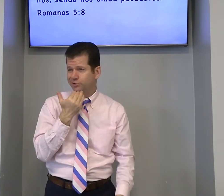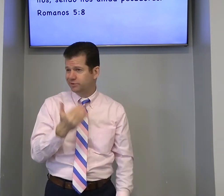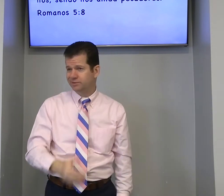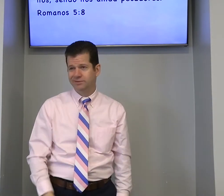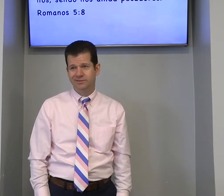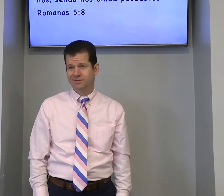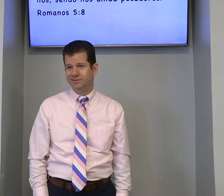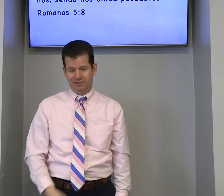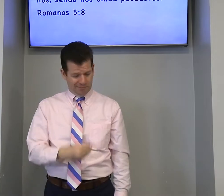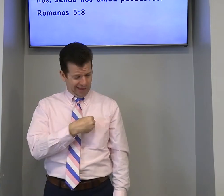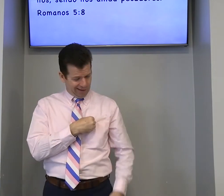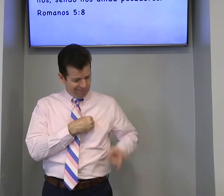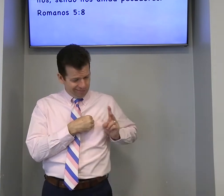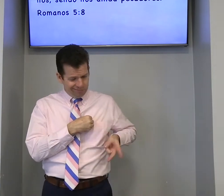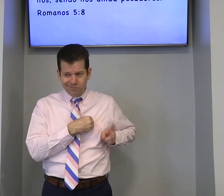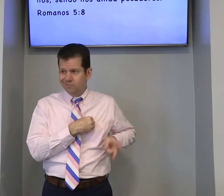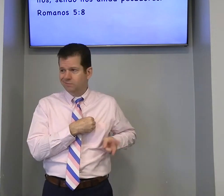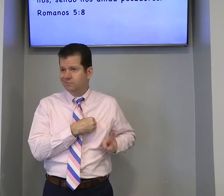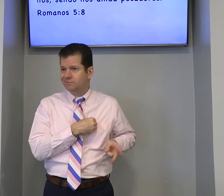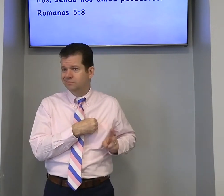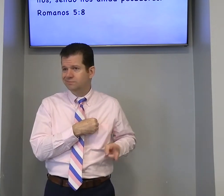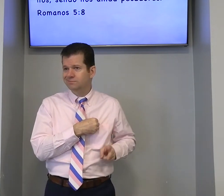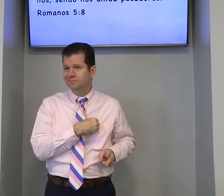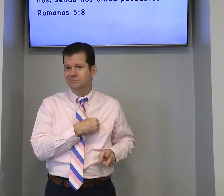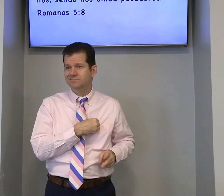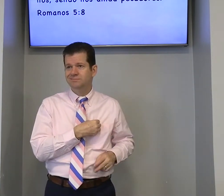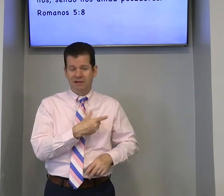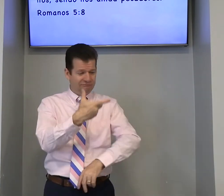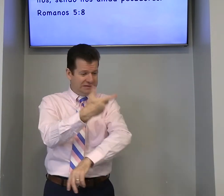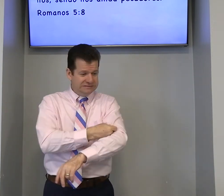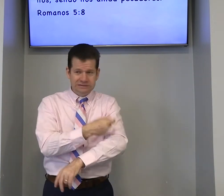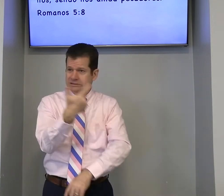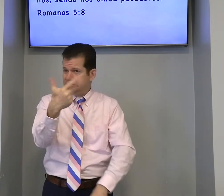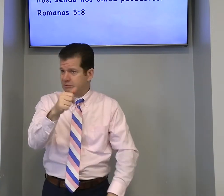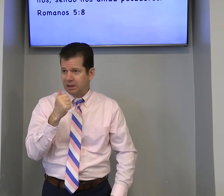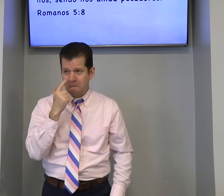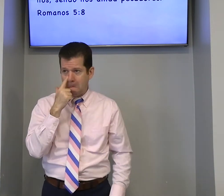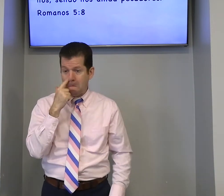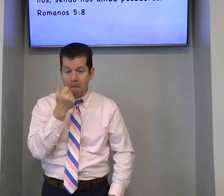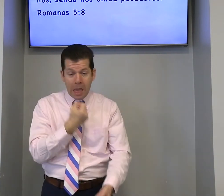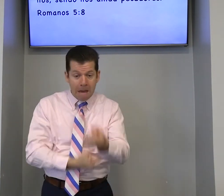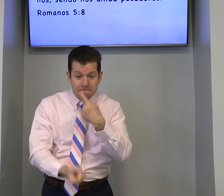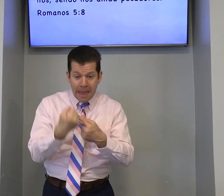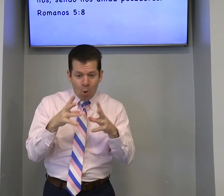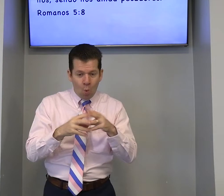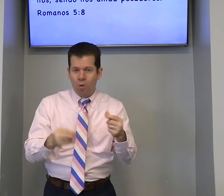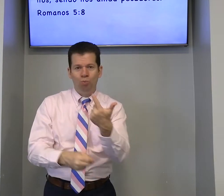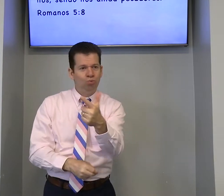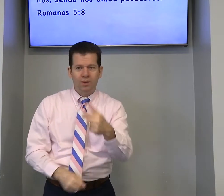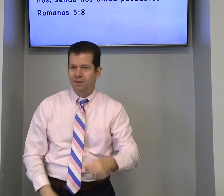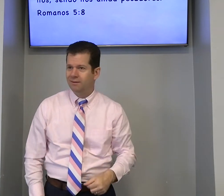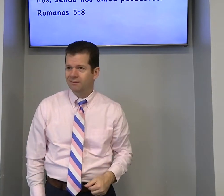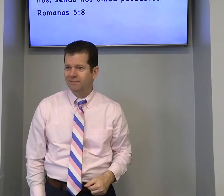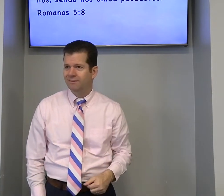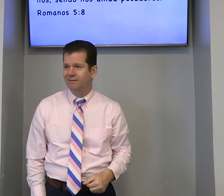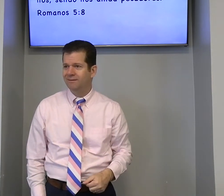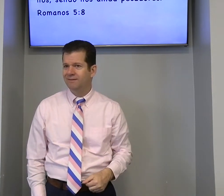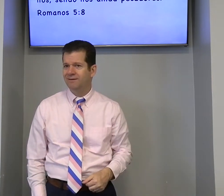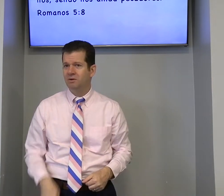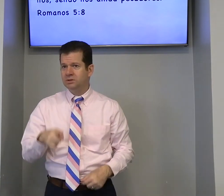não adianta. Seu pecado continua. Vacina não consegue tirar o pecado, remédio não tira o